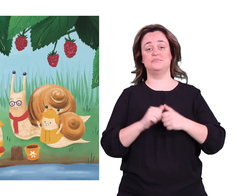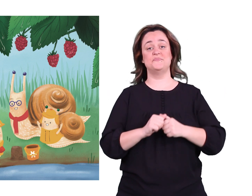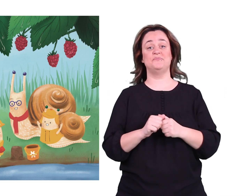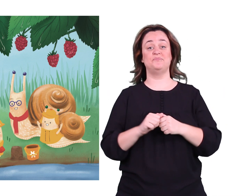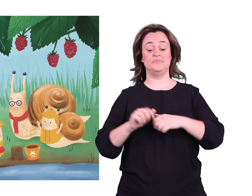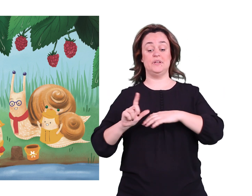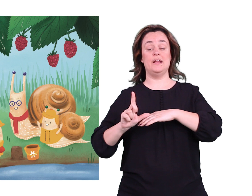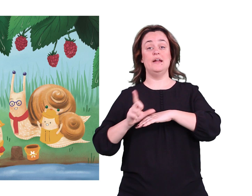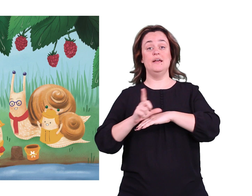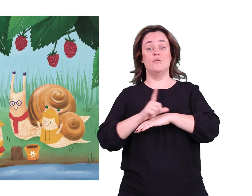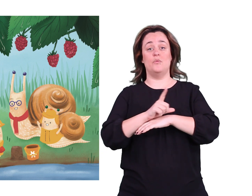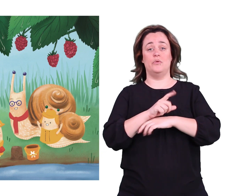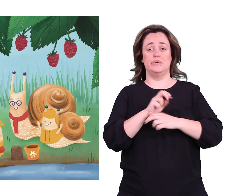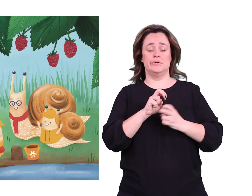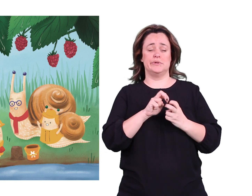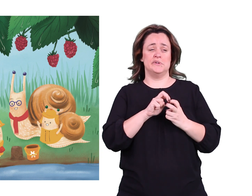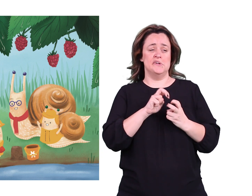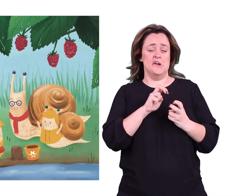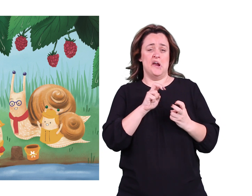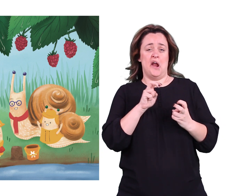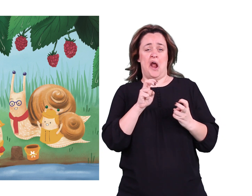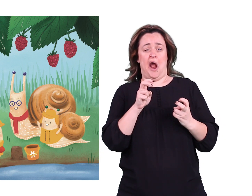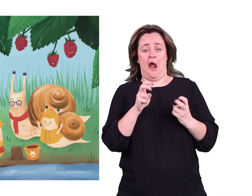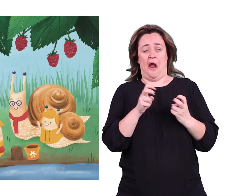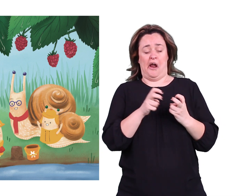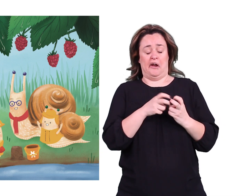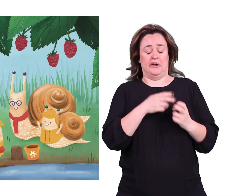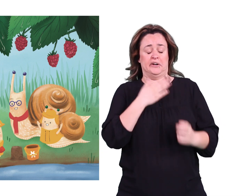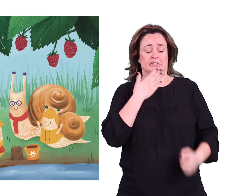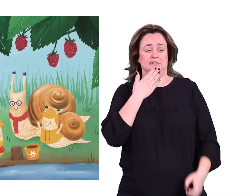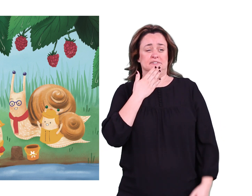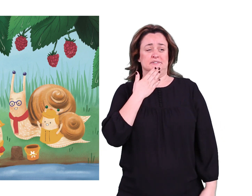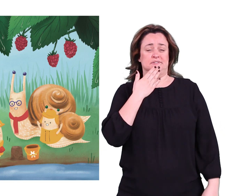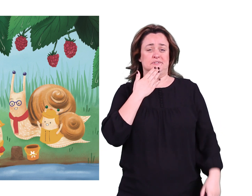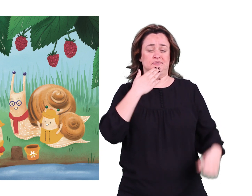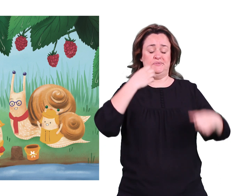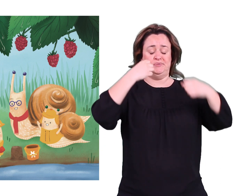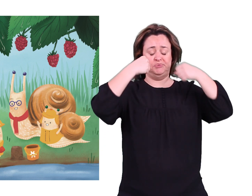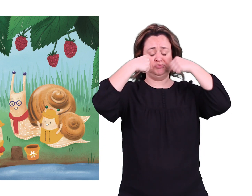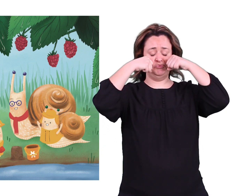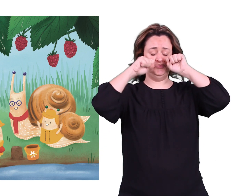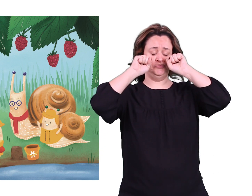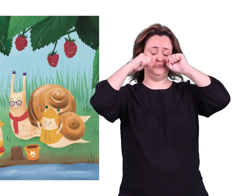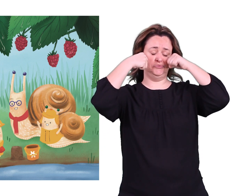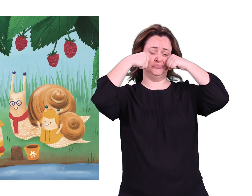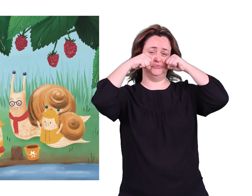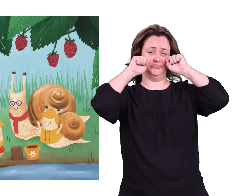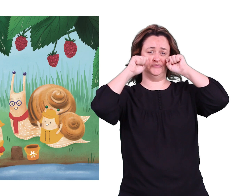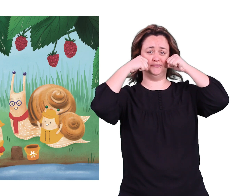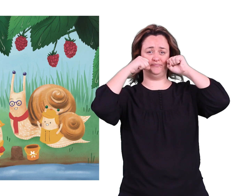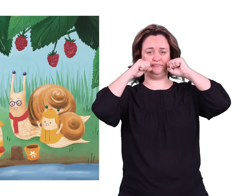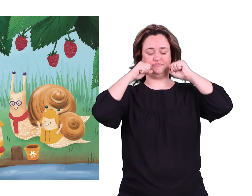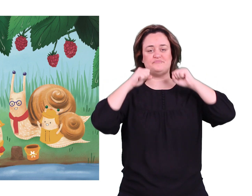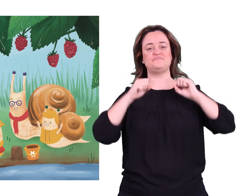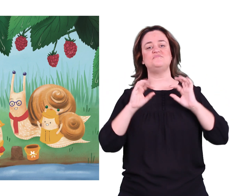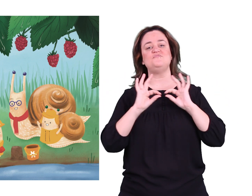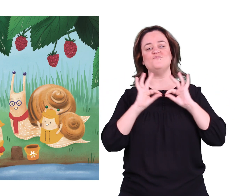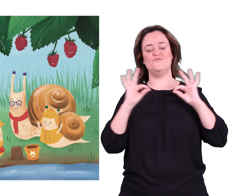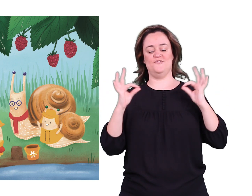Léo bâille et se frotte les yeux. La famille escargot